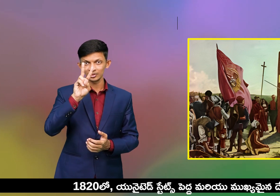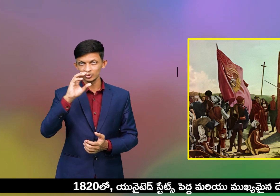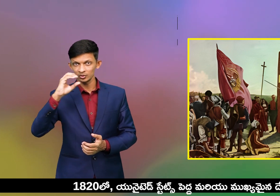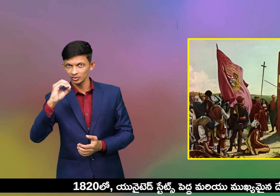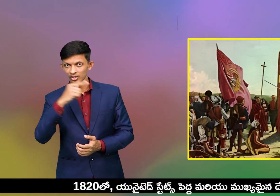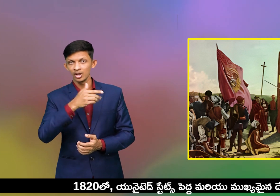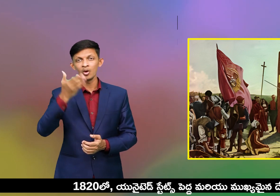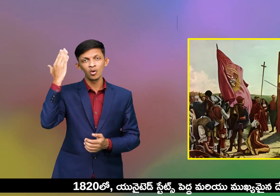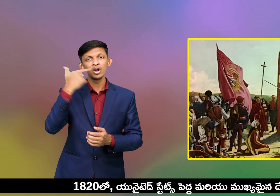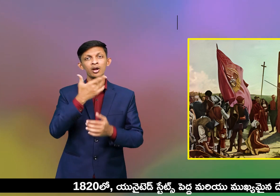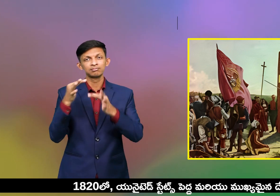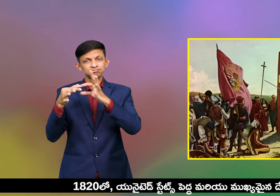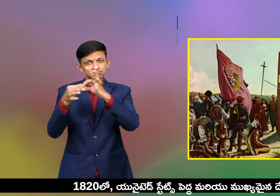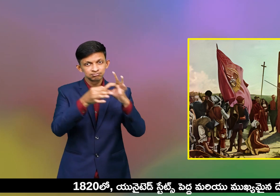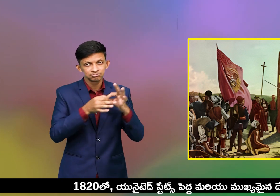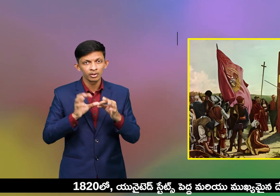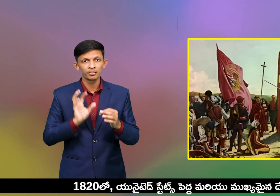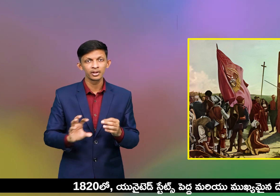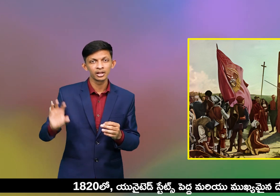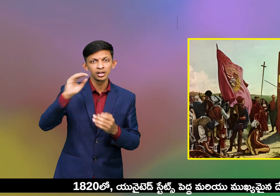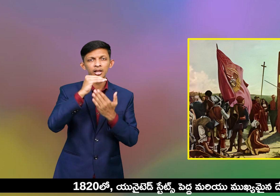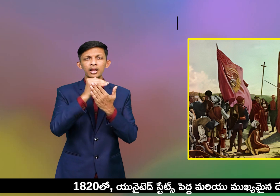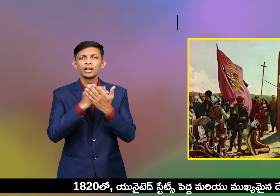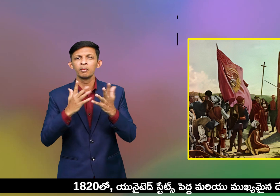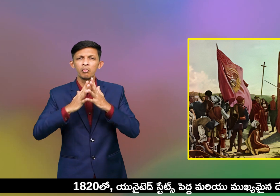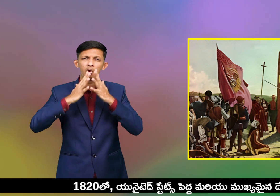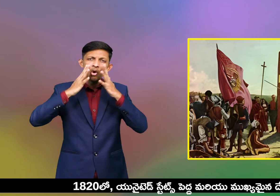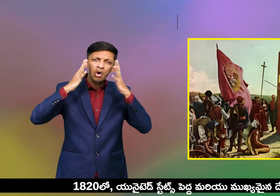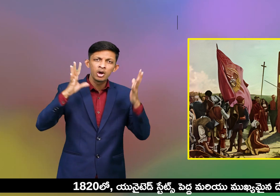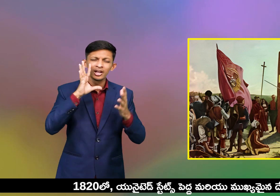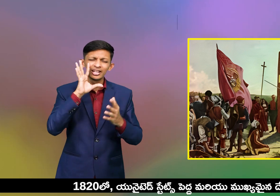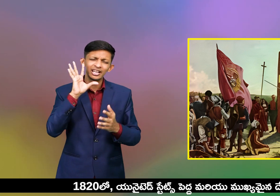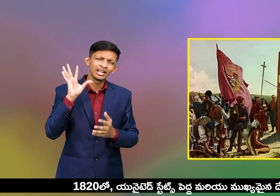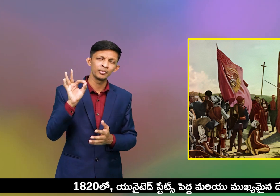1820లో యునైటెడ్ స్టేట్స్ పెద్ద మరియు ముఖ్యమైన దేశంగా మారింది.